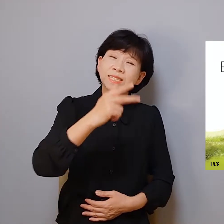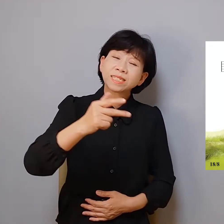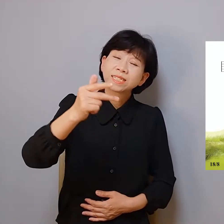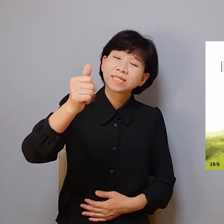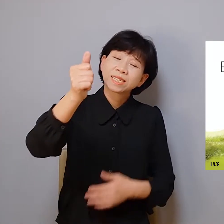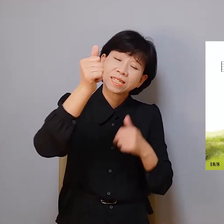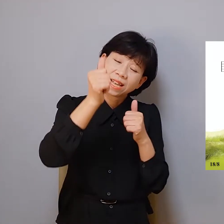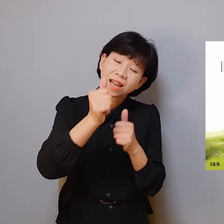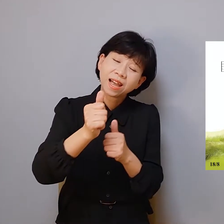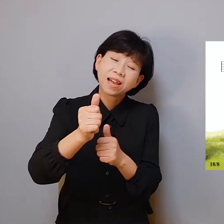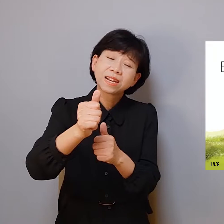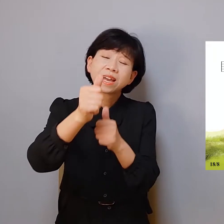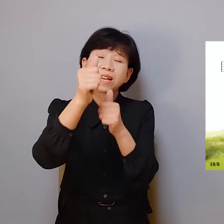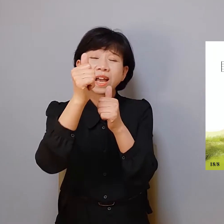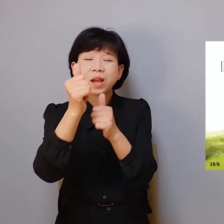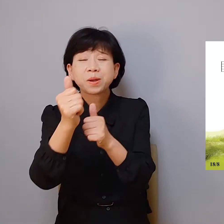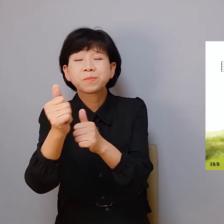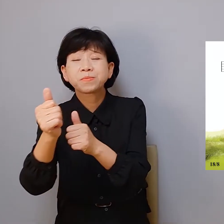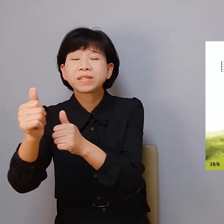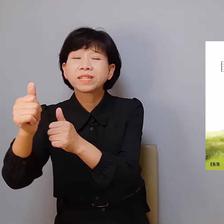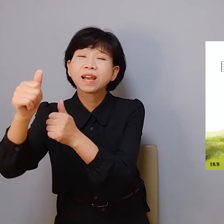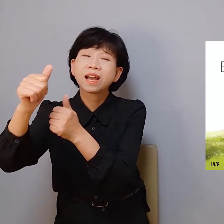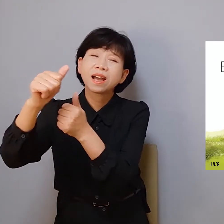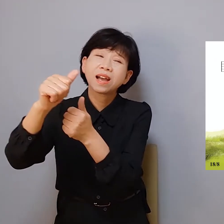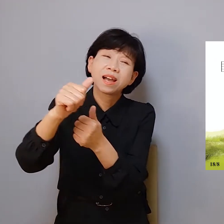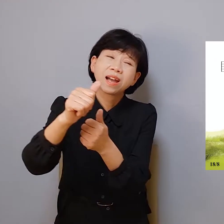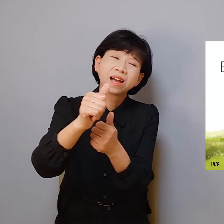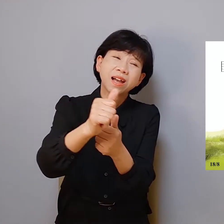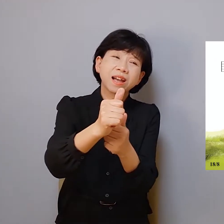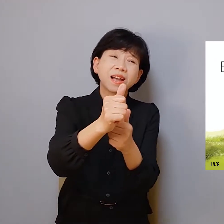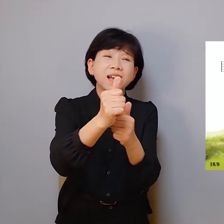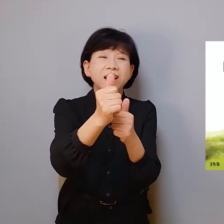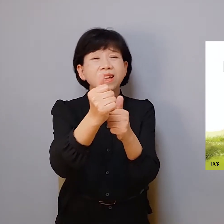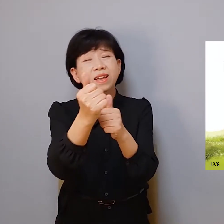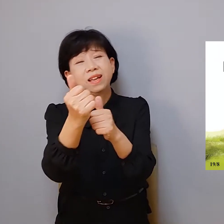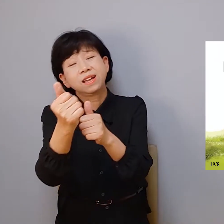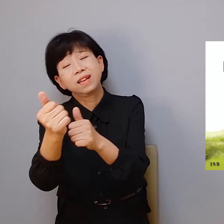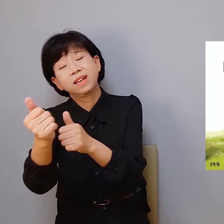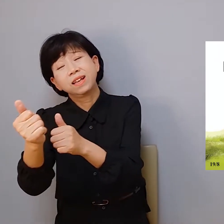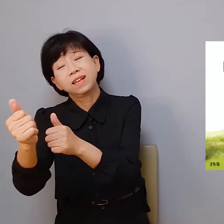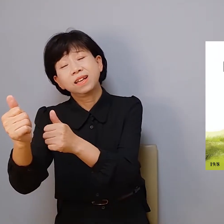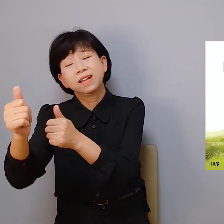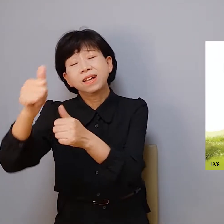우리 그 길 따라갑니다.